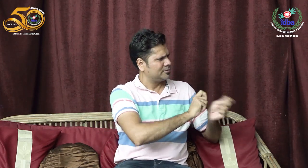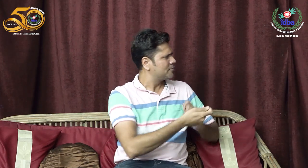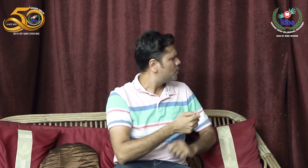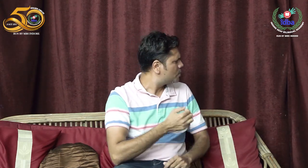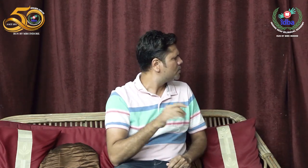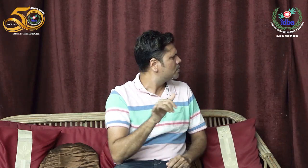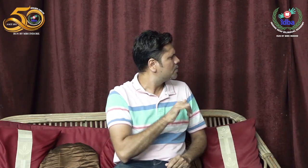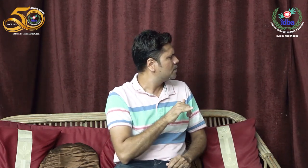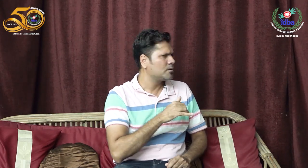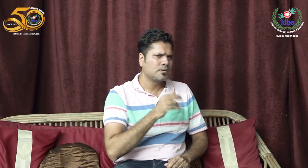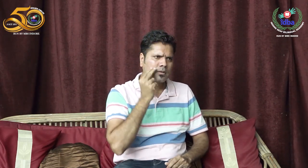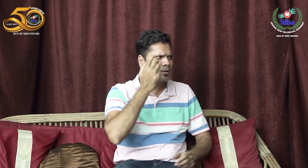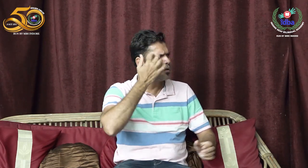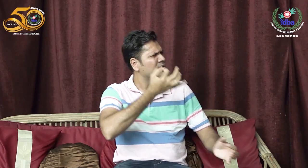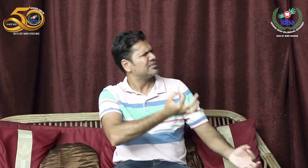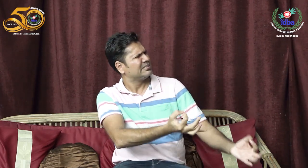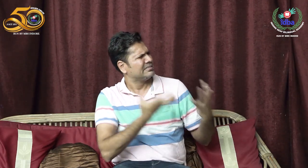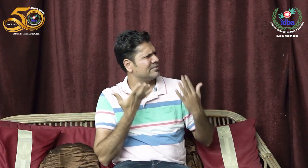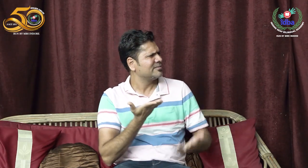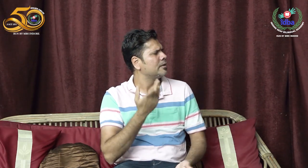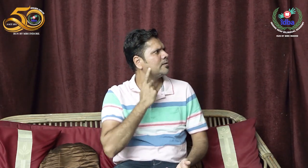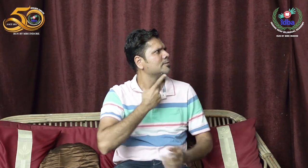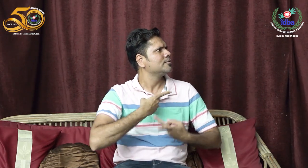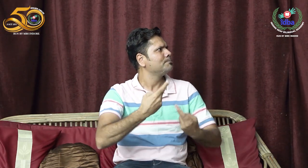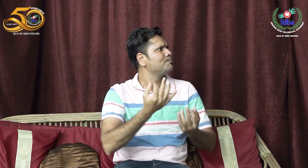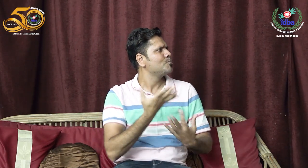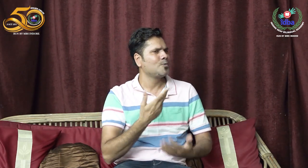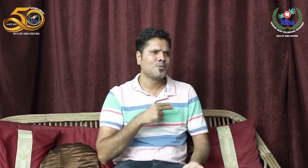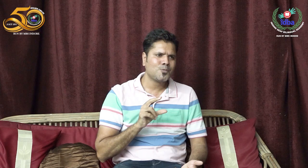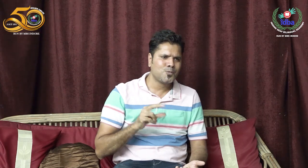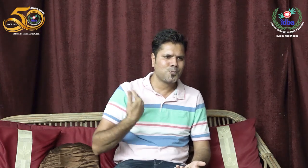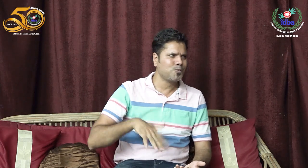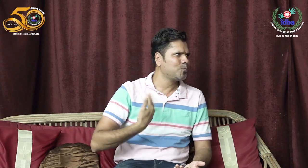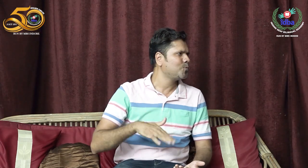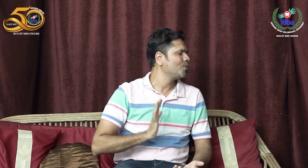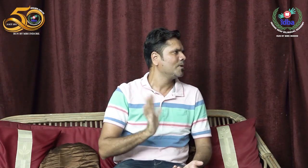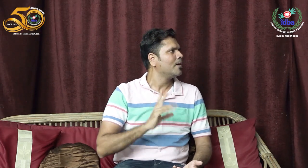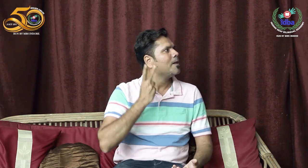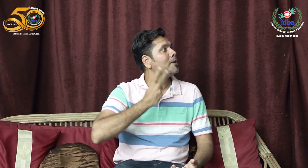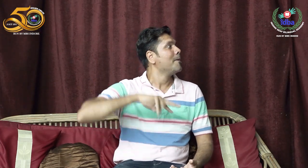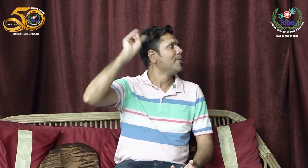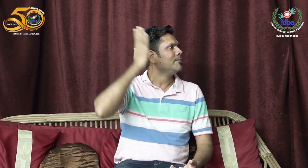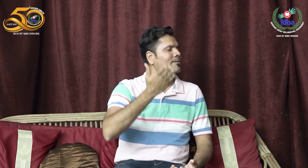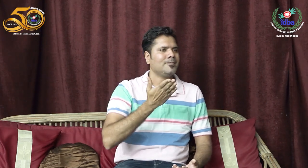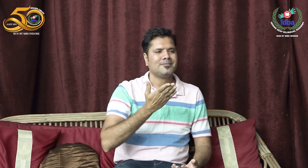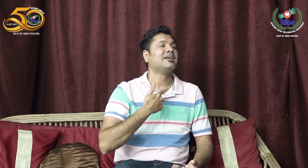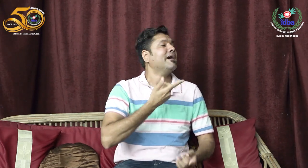था, फिर टीचर्स भी बोलती थी कि नहीं गलत है। तो तब मुझे मालूम पड़ा उषा मैम डेफ है लेकिन इतना अच्छा कर सकती है, तो मैं भी तो उनके जैसा हूँ, मैं भी तो कर सकता